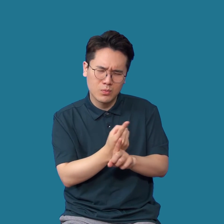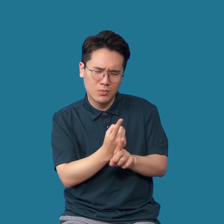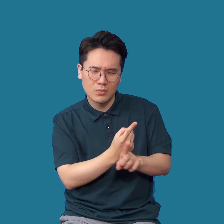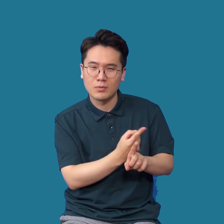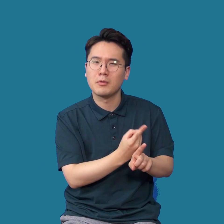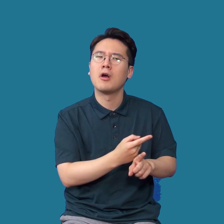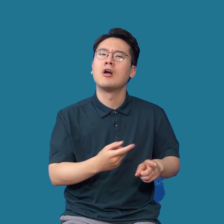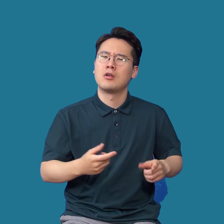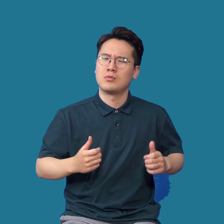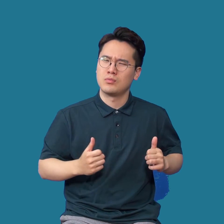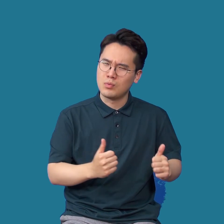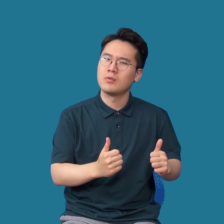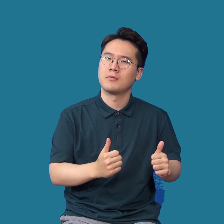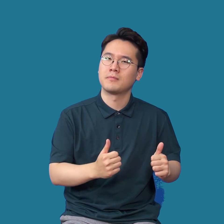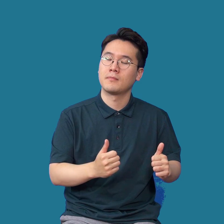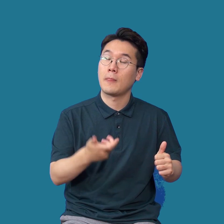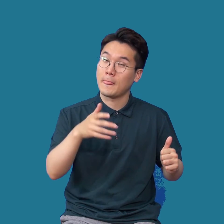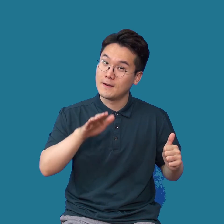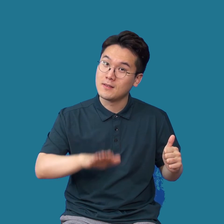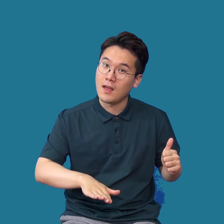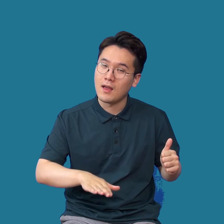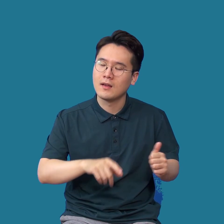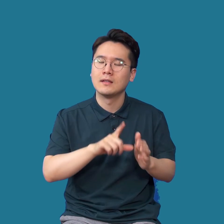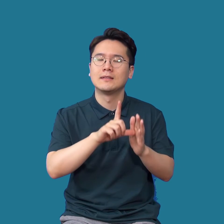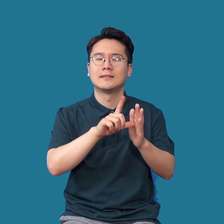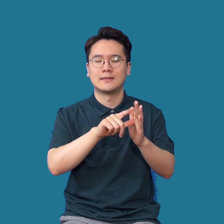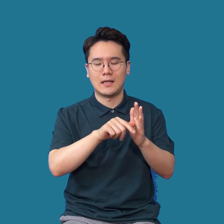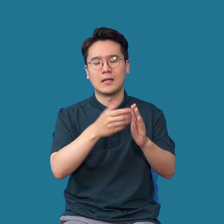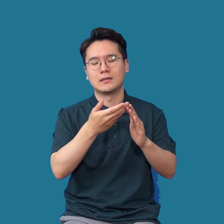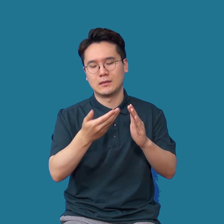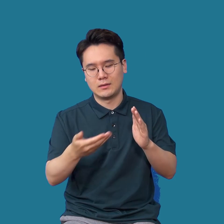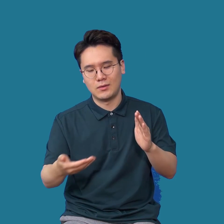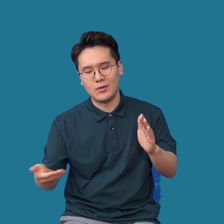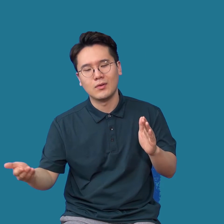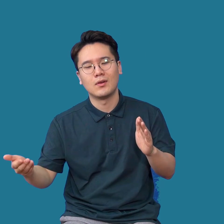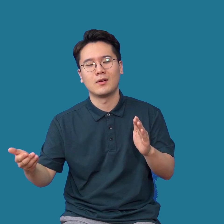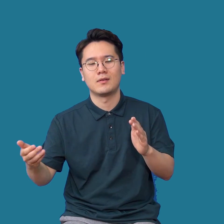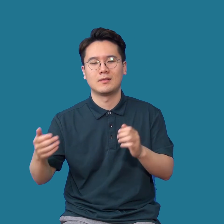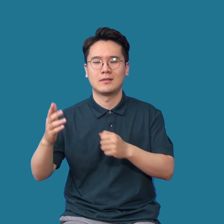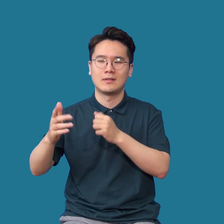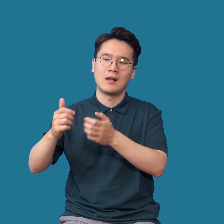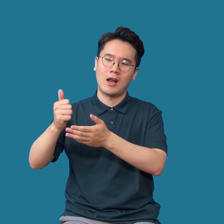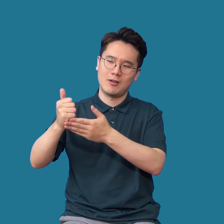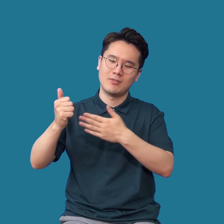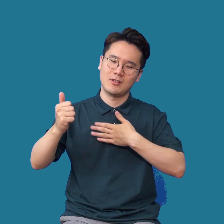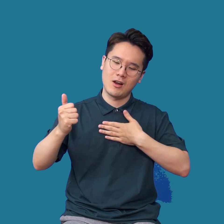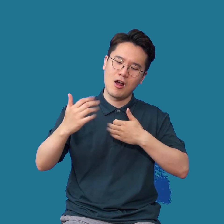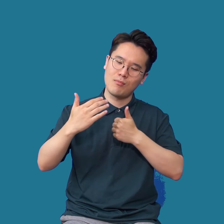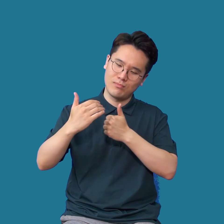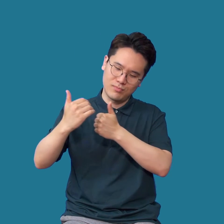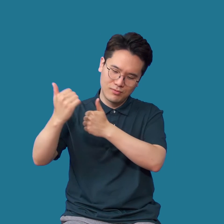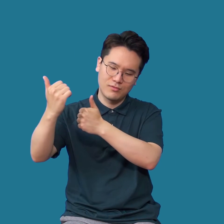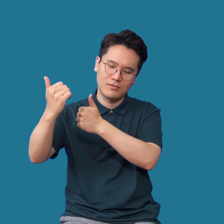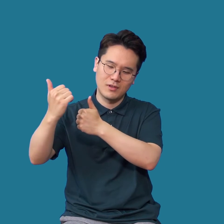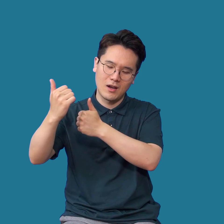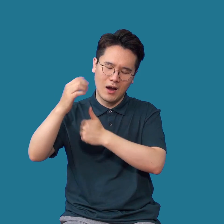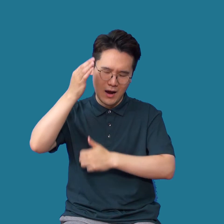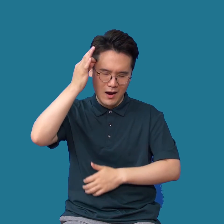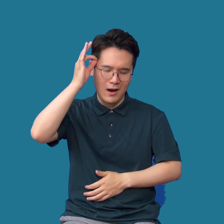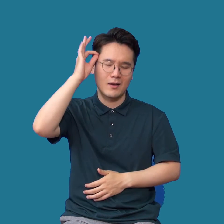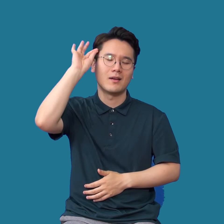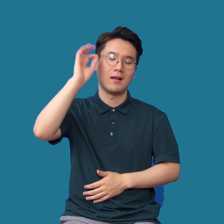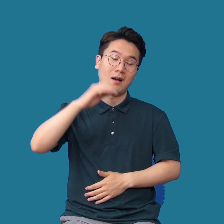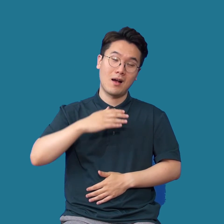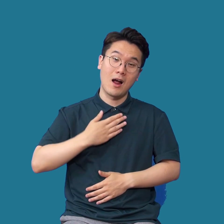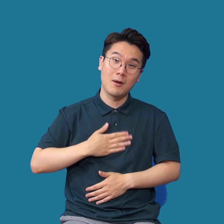그러나 때가 되어 하나님이 나를 데려가실 때가 되었다는 것을 우리가 깨닫는다면 그때의 그